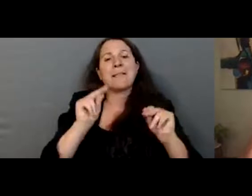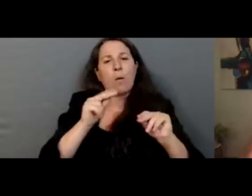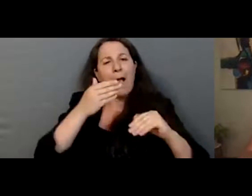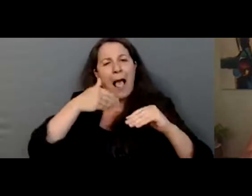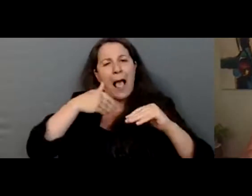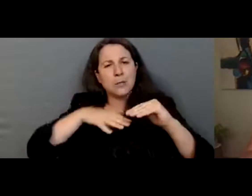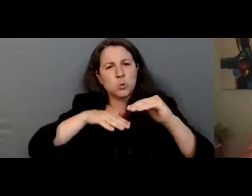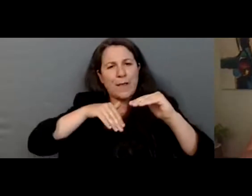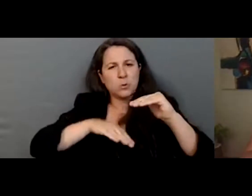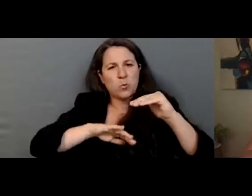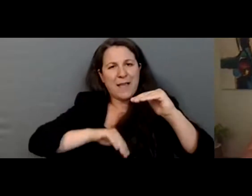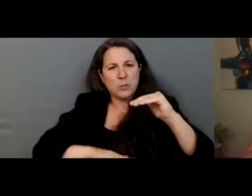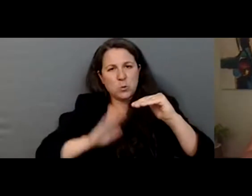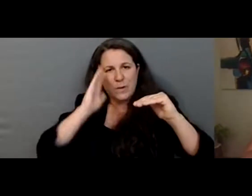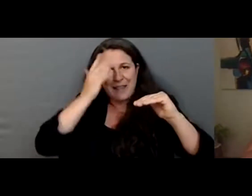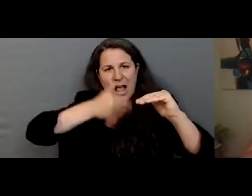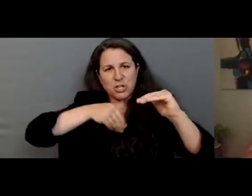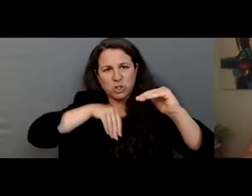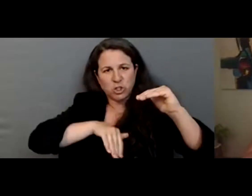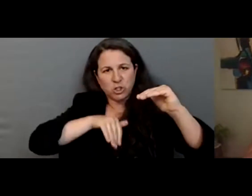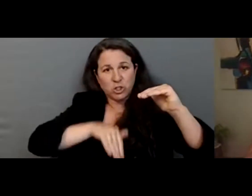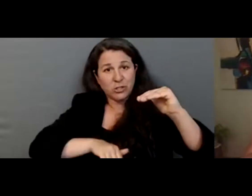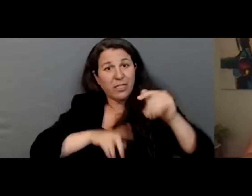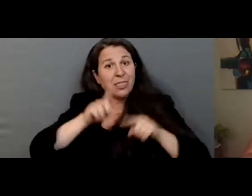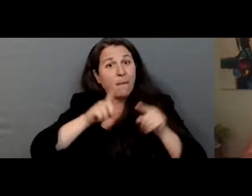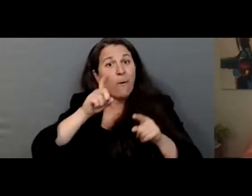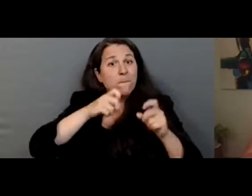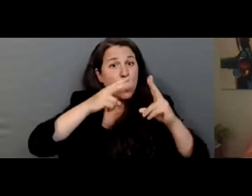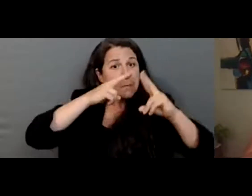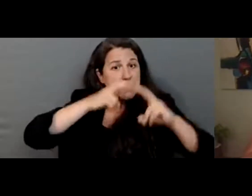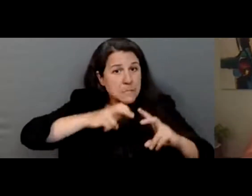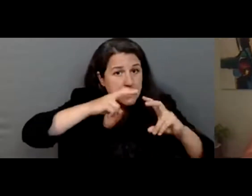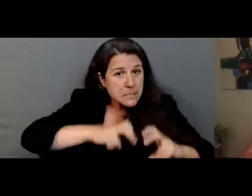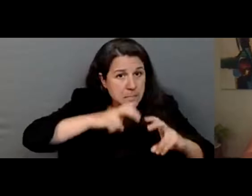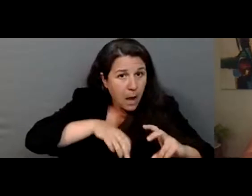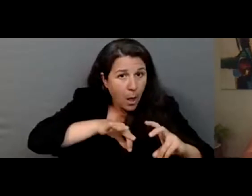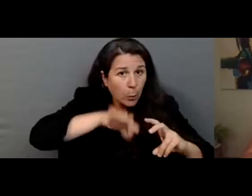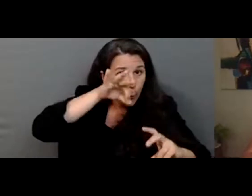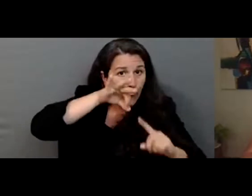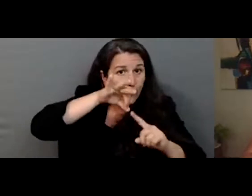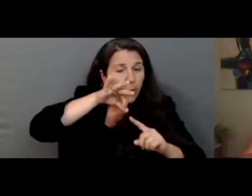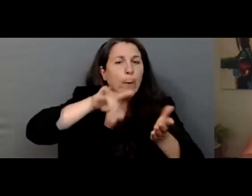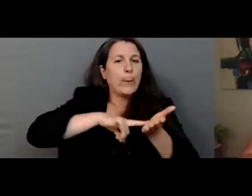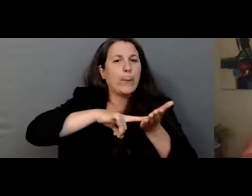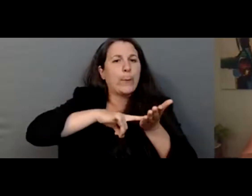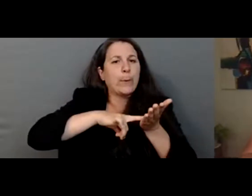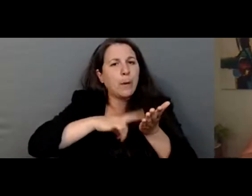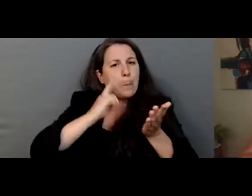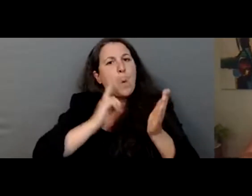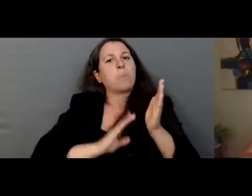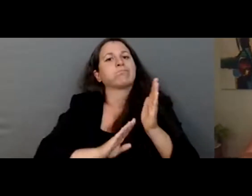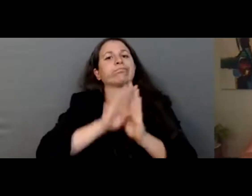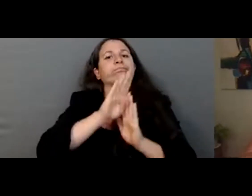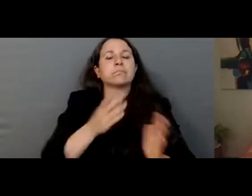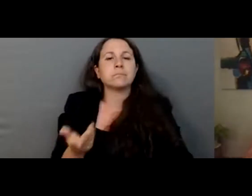pour ça qu'il faut vraiment aller à la racine et le déconstruire. Ça a été très bien expliqué avant moi également de l'importance de faire